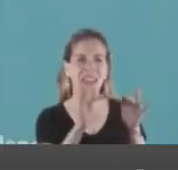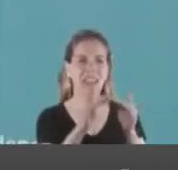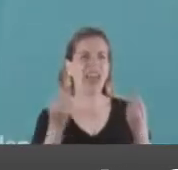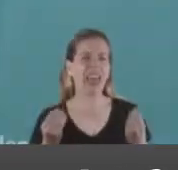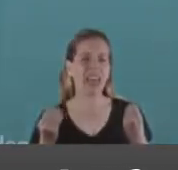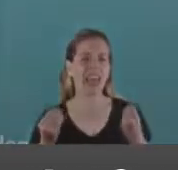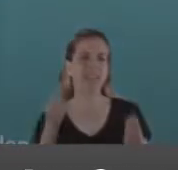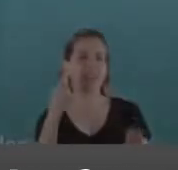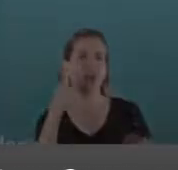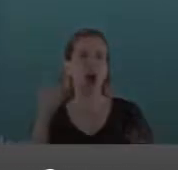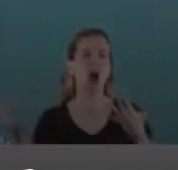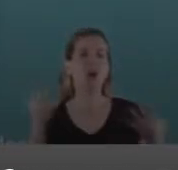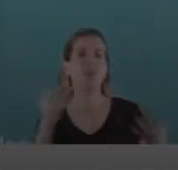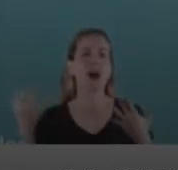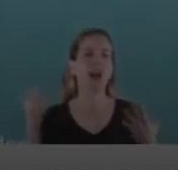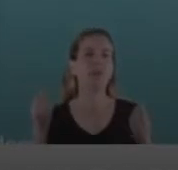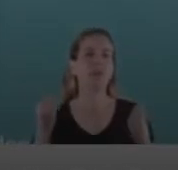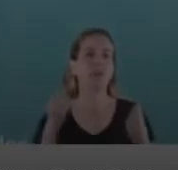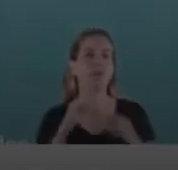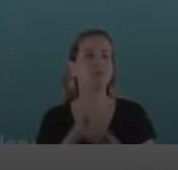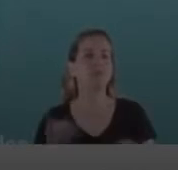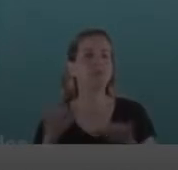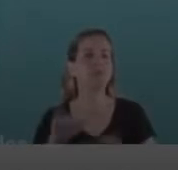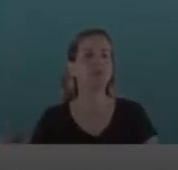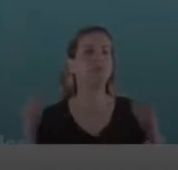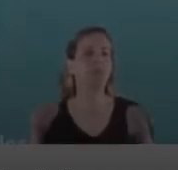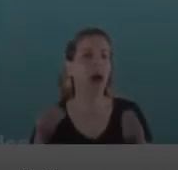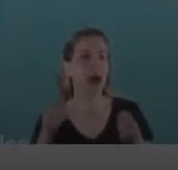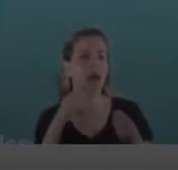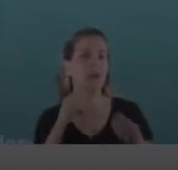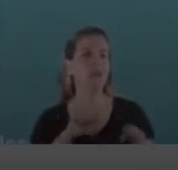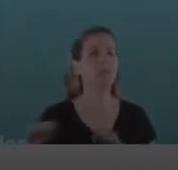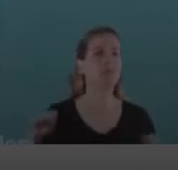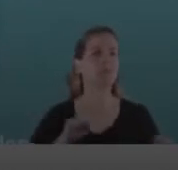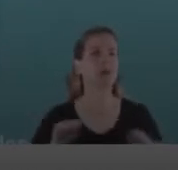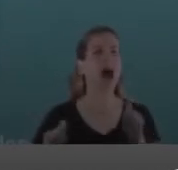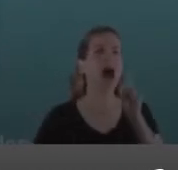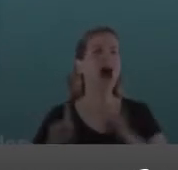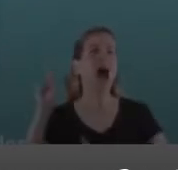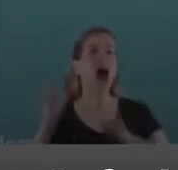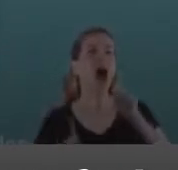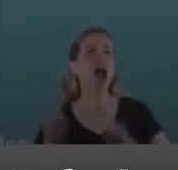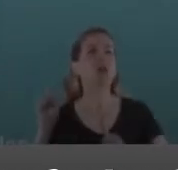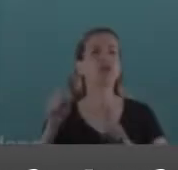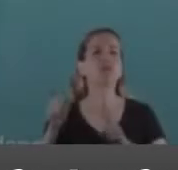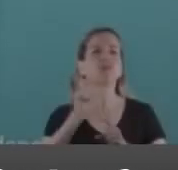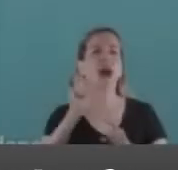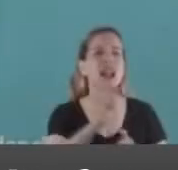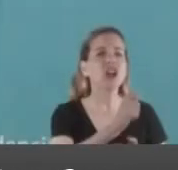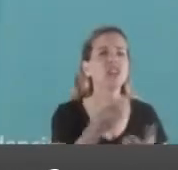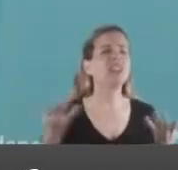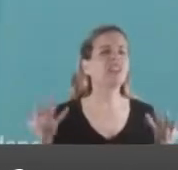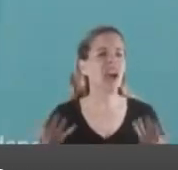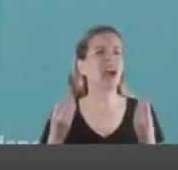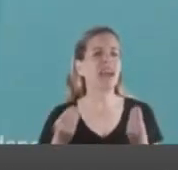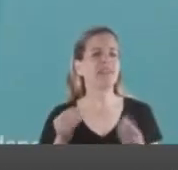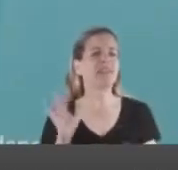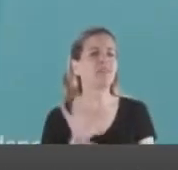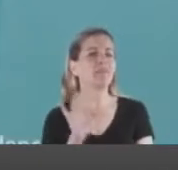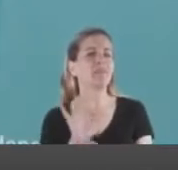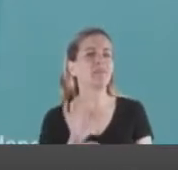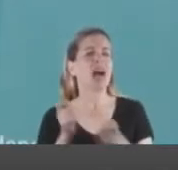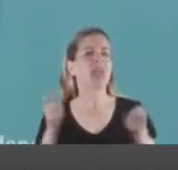Comparación la están intentando generar desde diferentes ámbitos, a lo que se estudia en las facultades de comunicación, que comienzan a generar